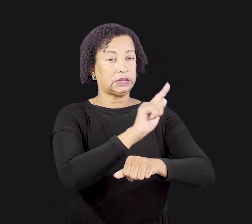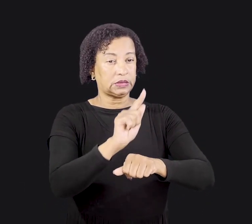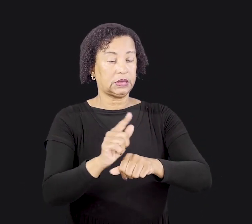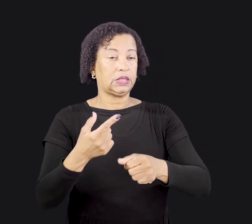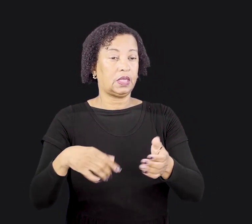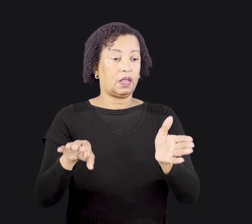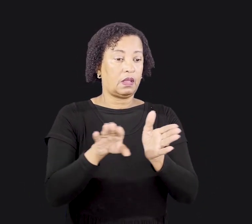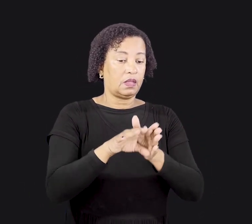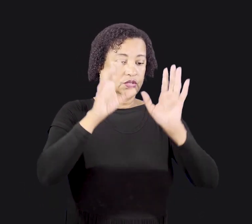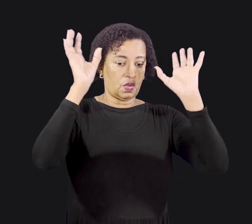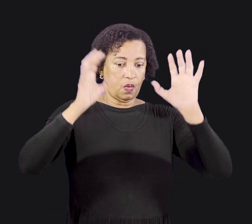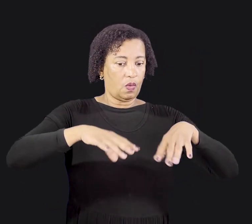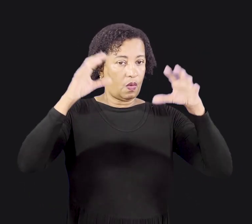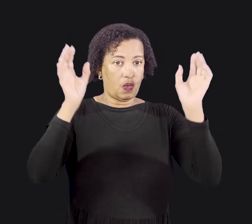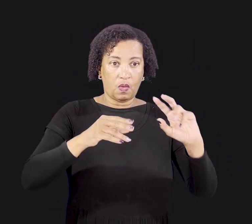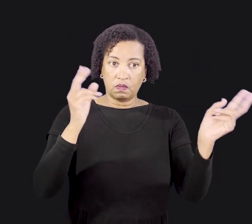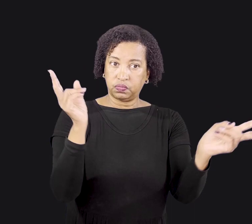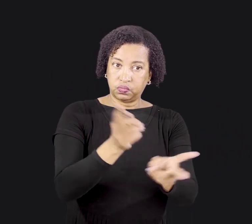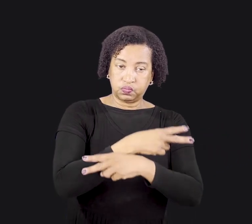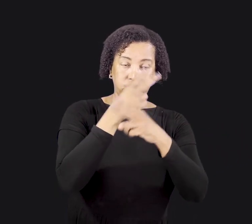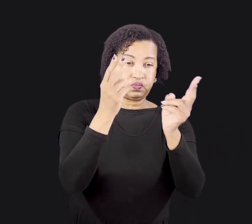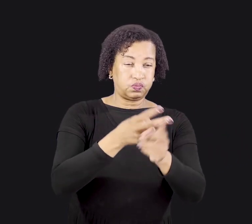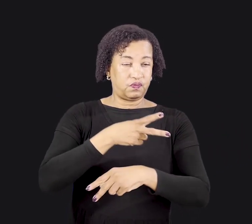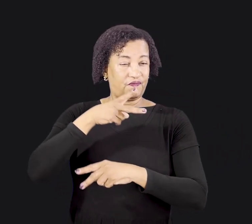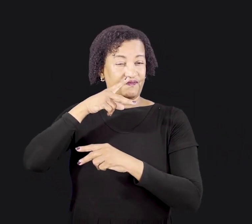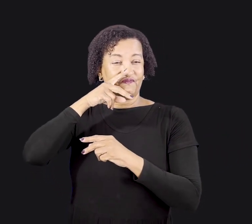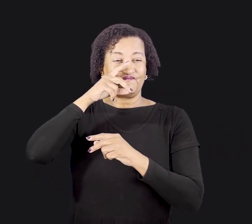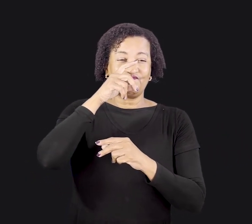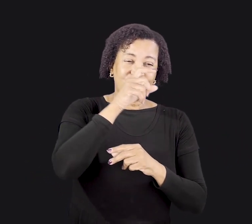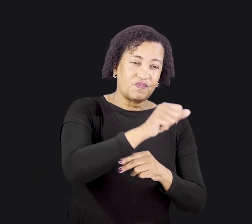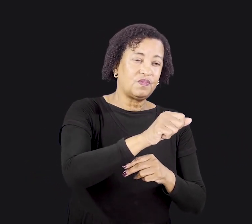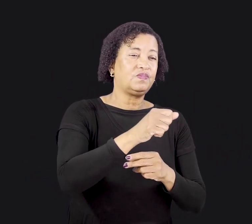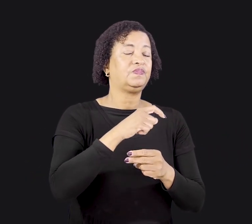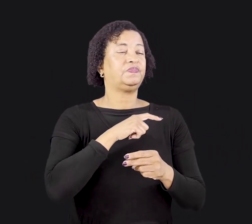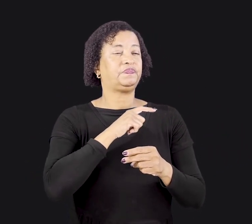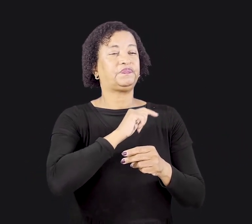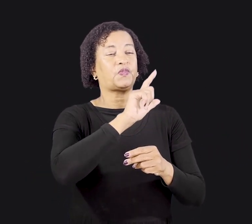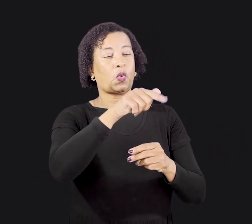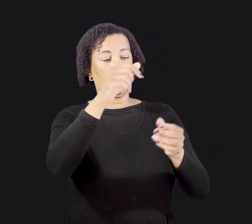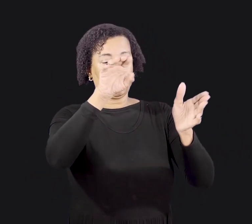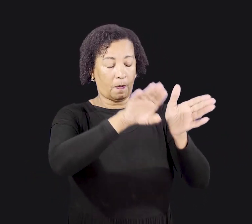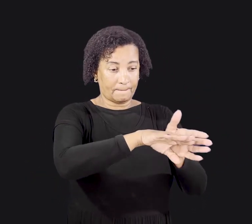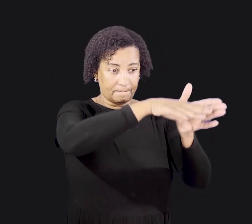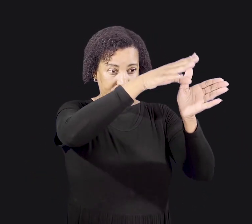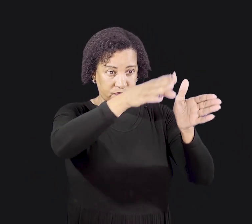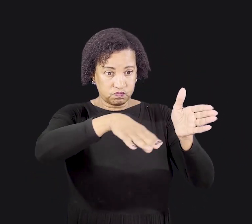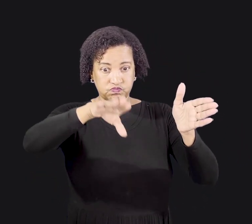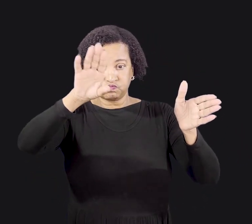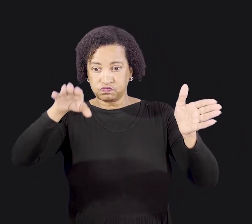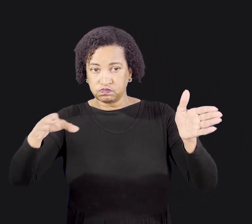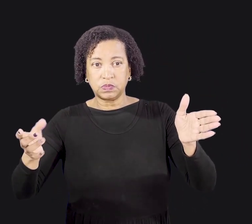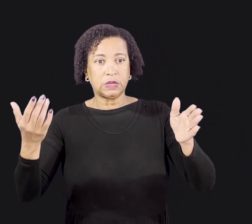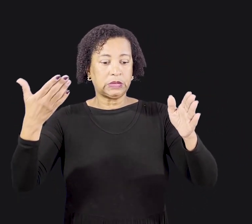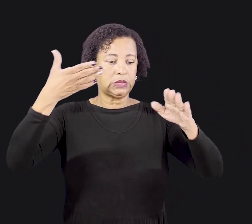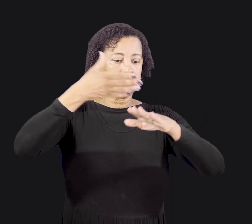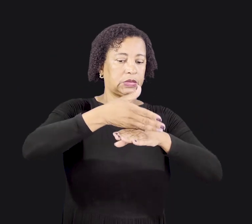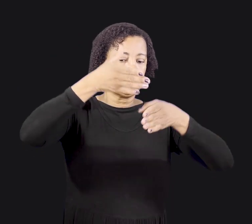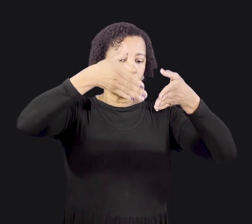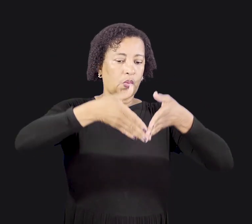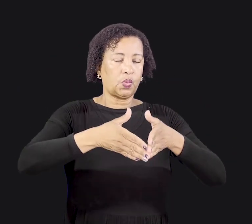chegou. Lemos que a tempestade era muito forte, formando ondas altas que se quebravam em cima do barco, quase o